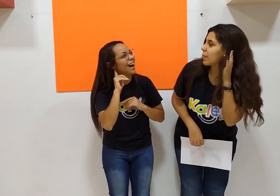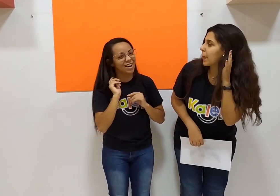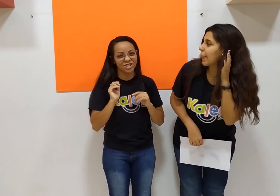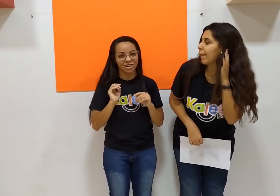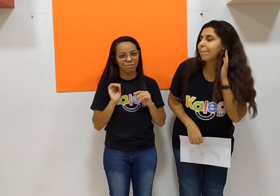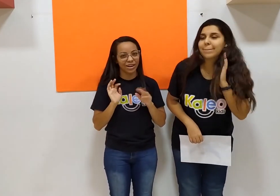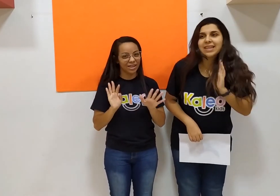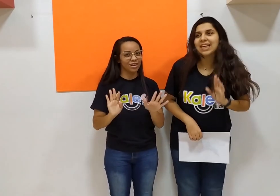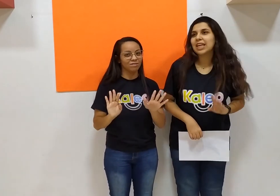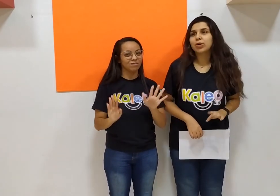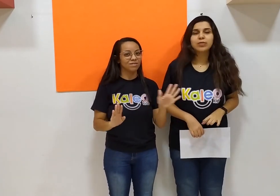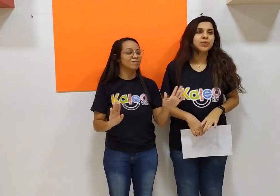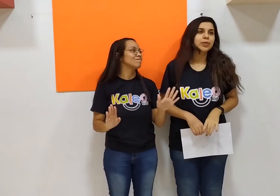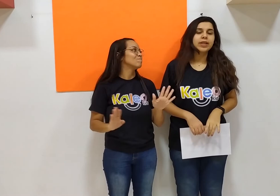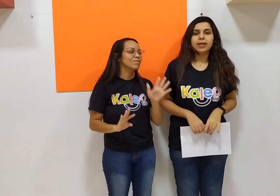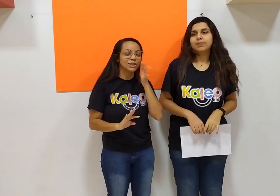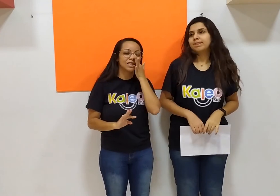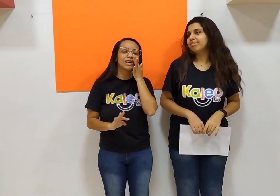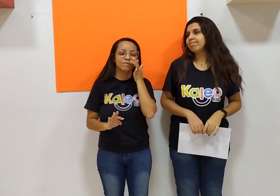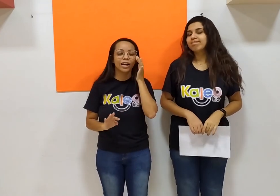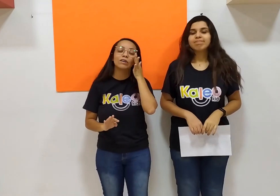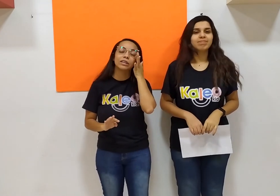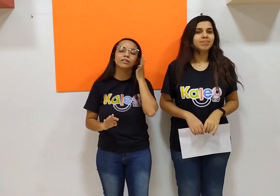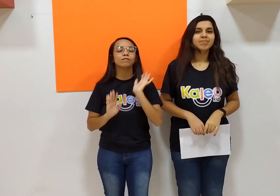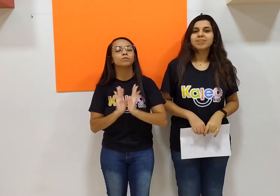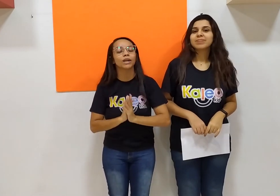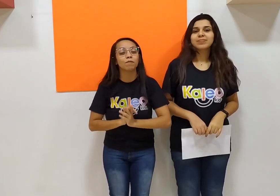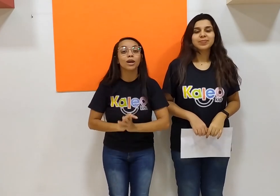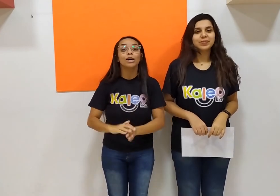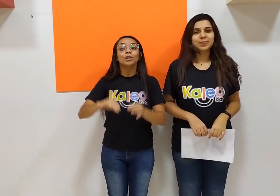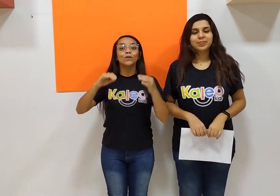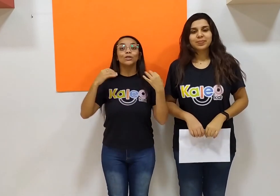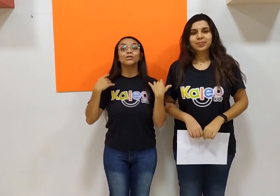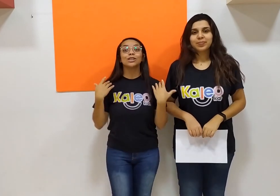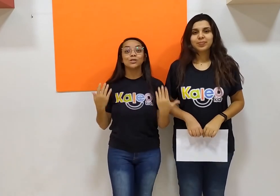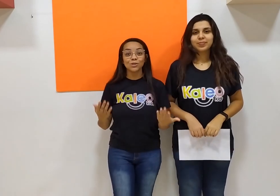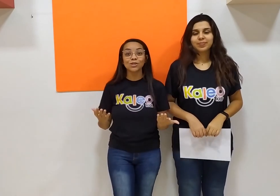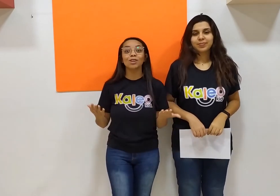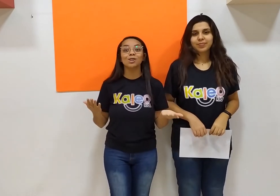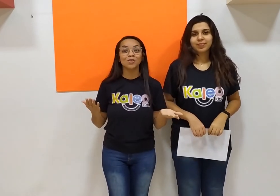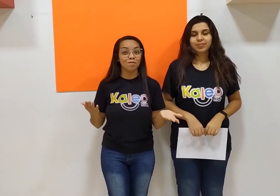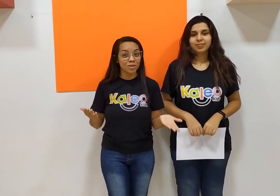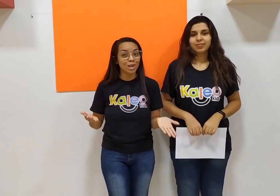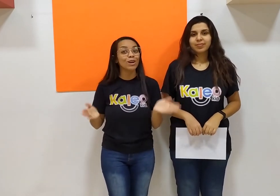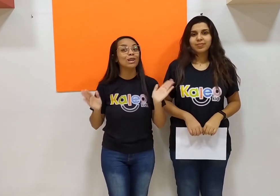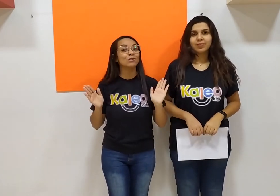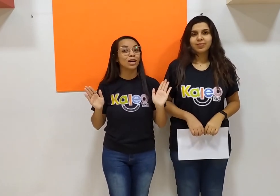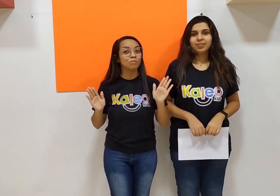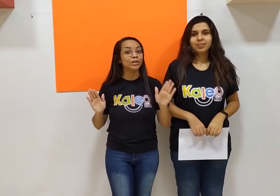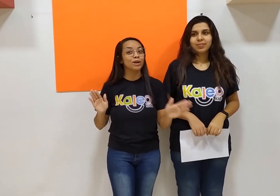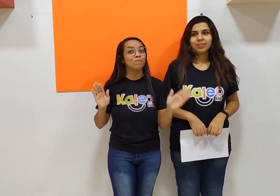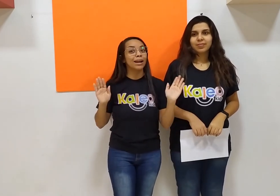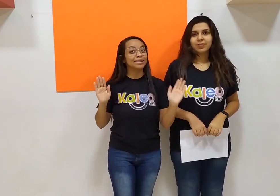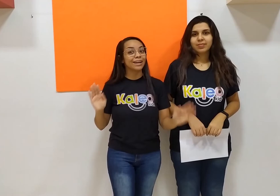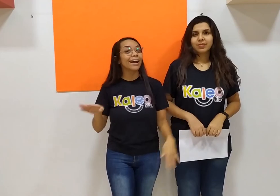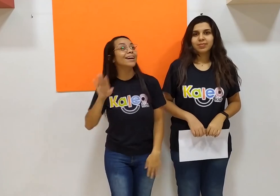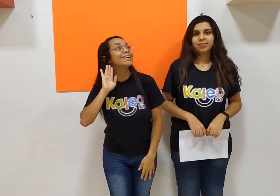Acho que tá fraquinho. Eu não escutei. Acho que tá fraca. Então vamos lá. Quando Jesus é nosso amigo, ele nos dá poder para ter...